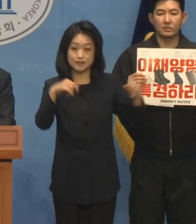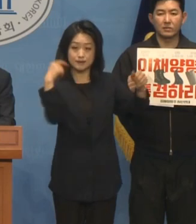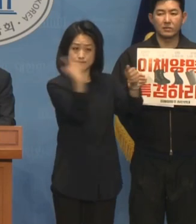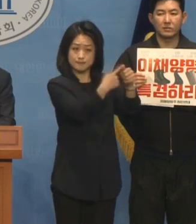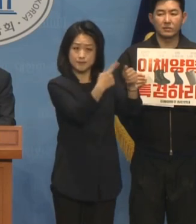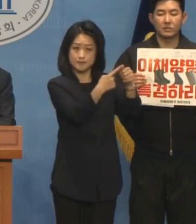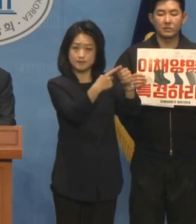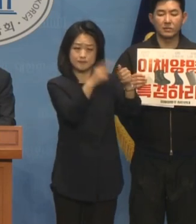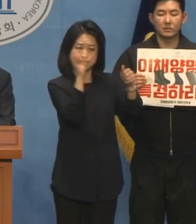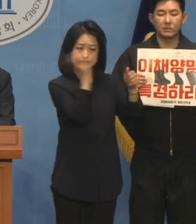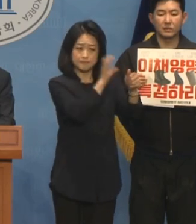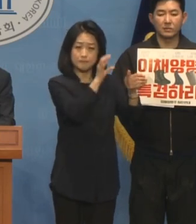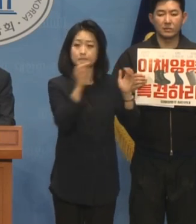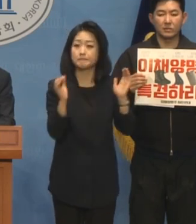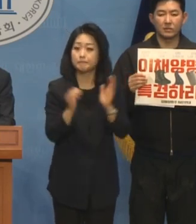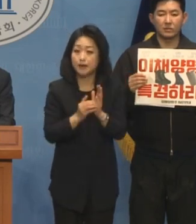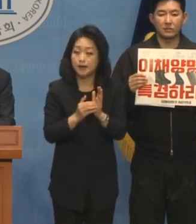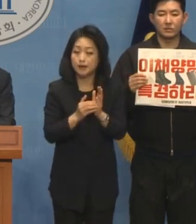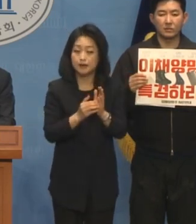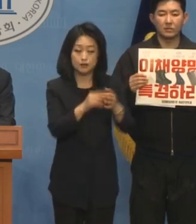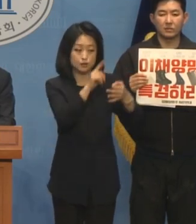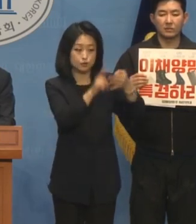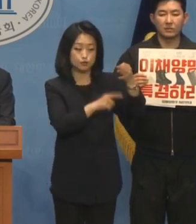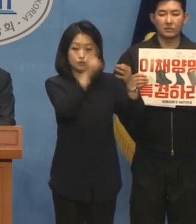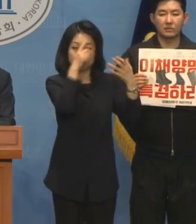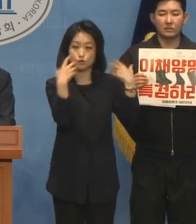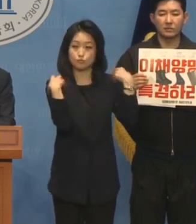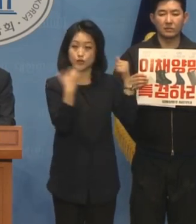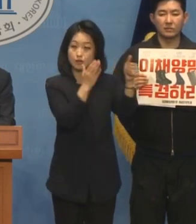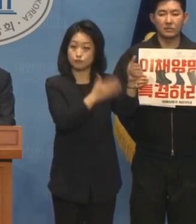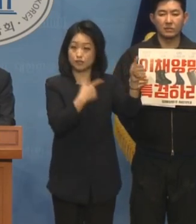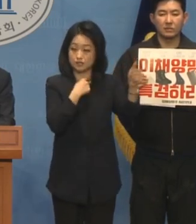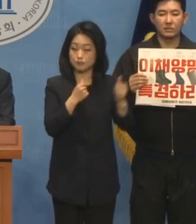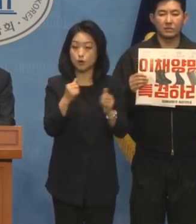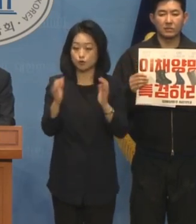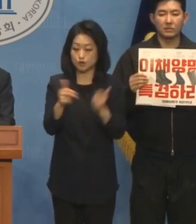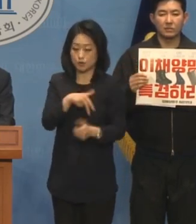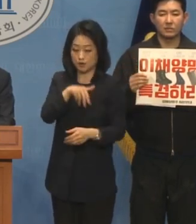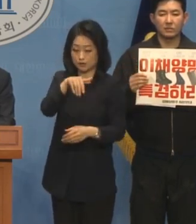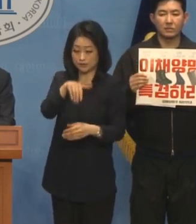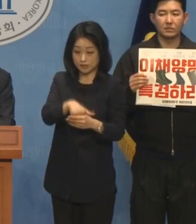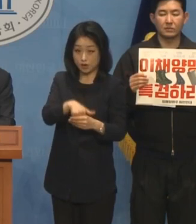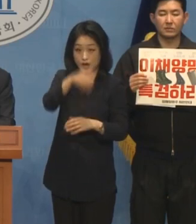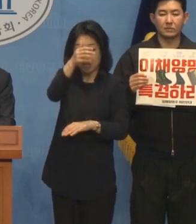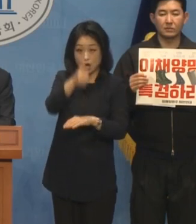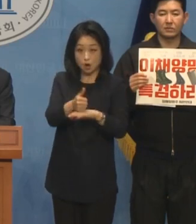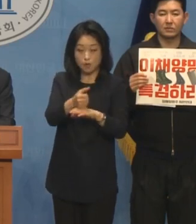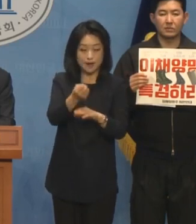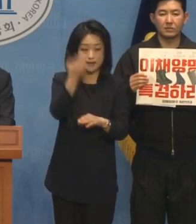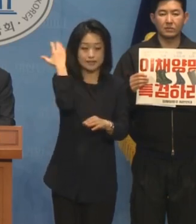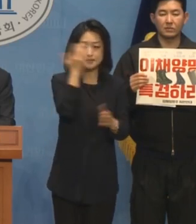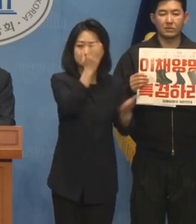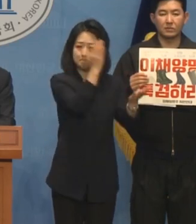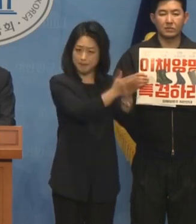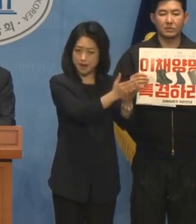맞았습니다 윤성열 정권에 촉구합니다 총선 민심을 잊지 마십시오